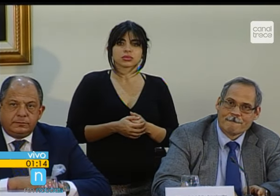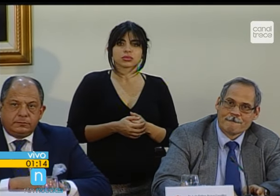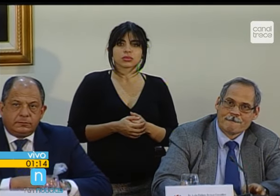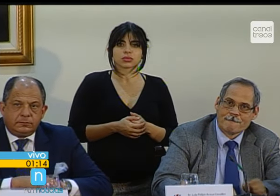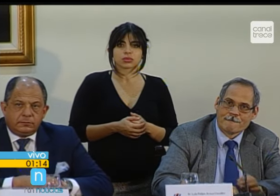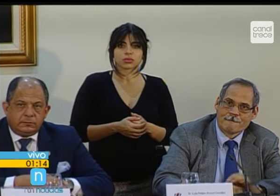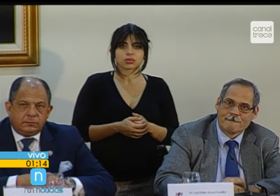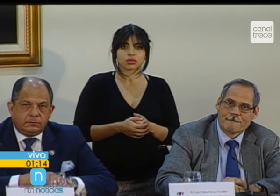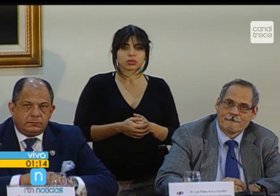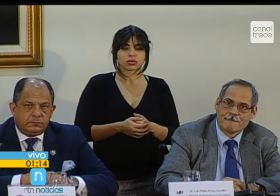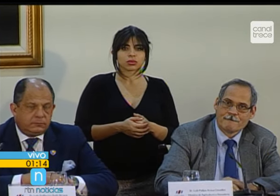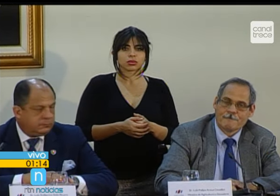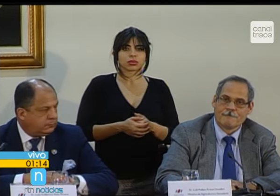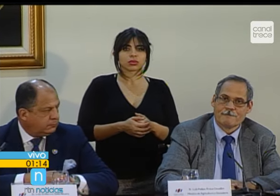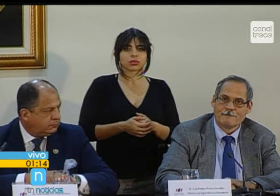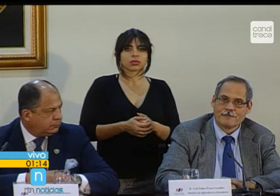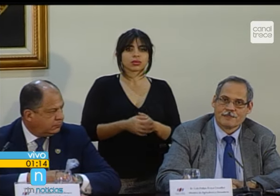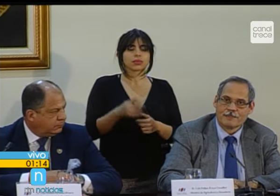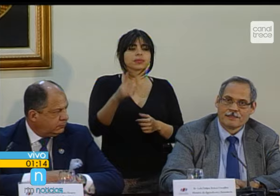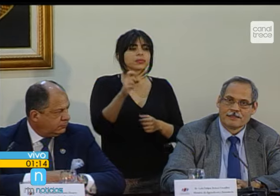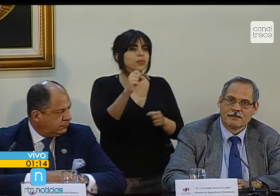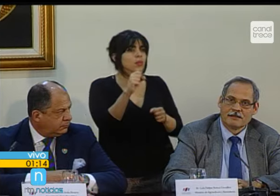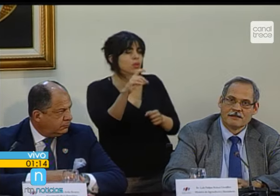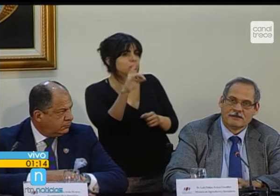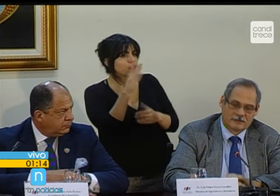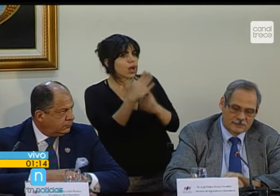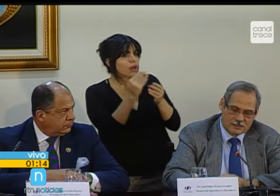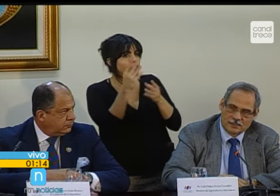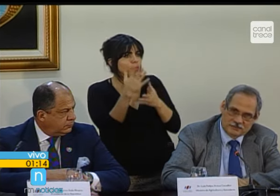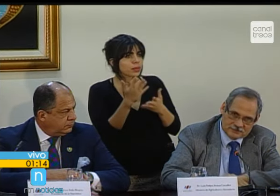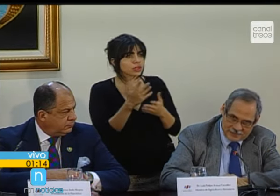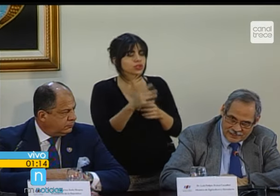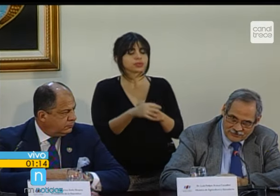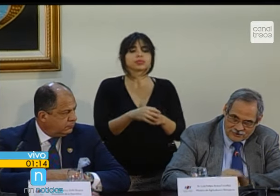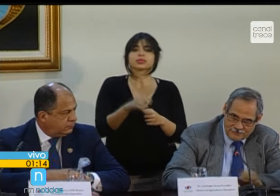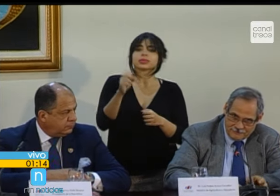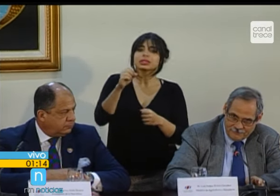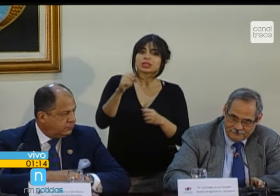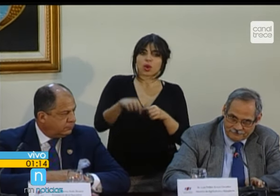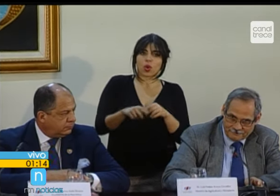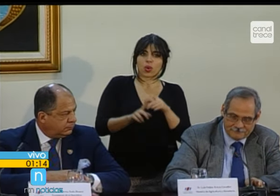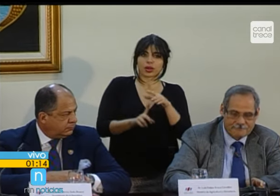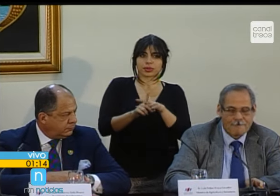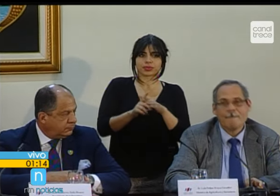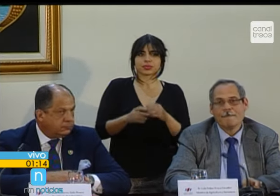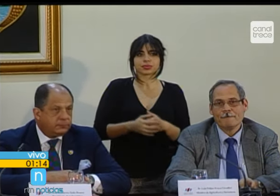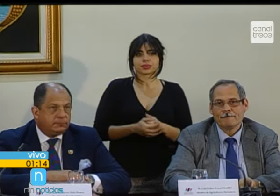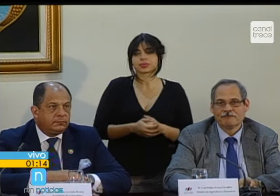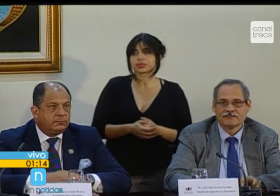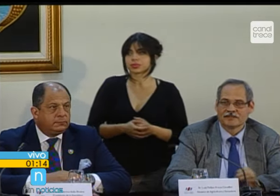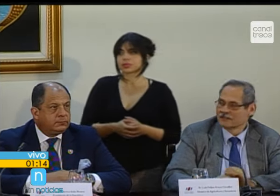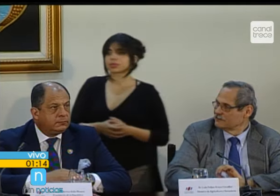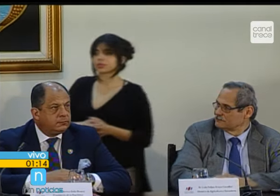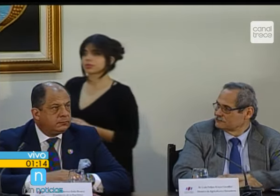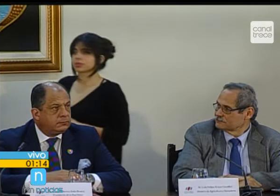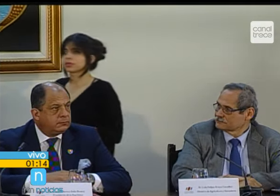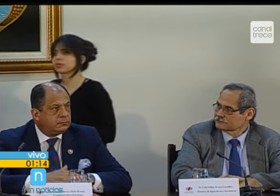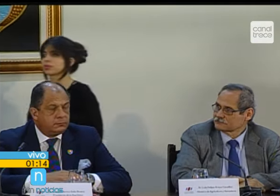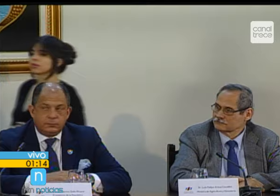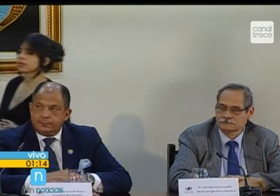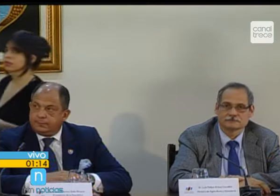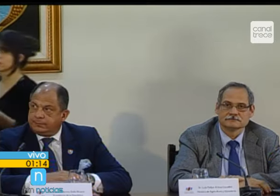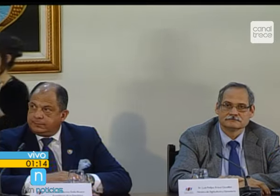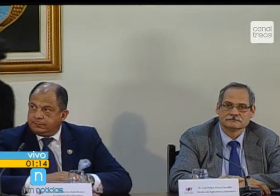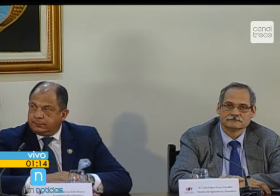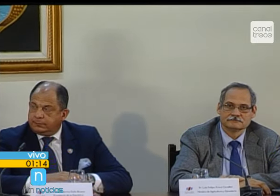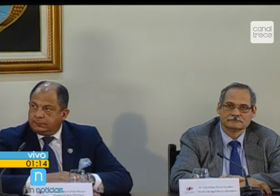¿Podría detectar algo? Perdón, ¿podría detectar algo? ¿Le han pasado alguna información? Salían hoy. Muchas gracias.